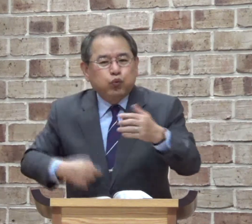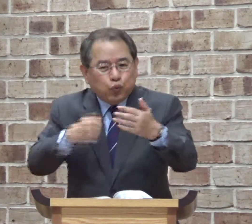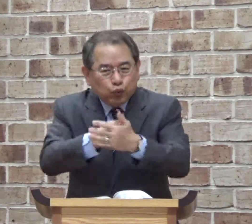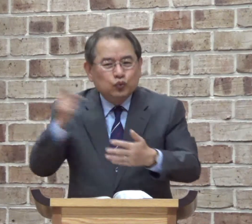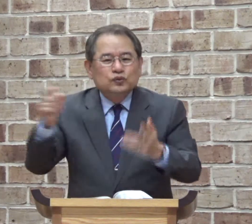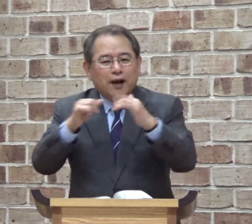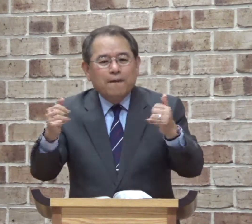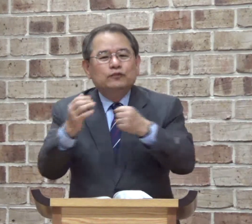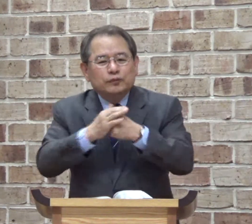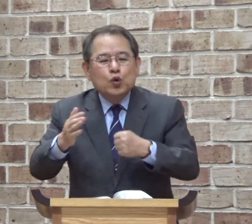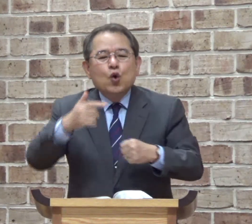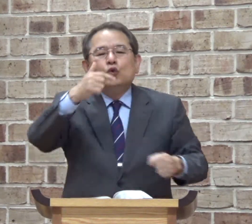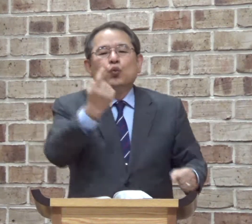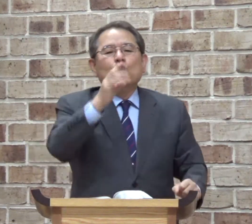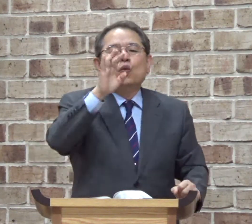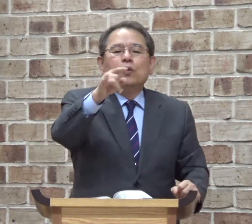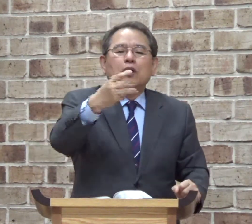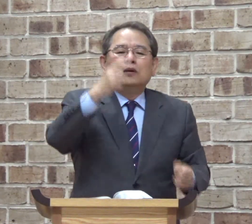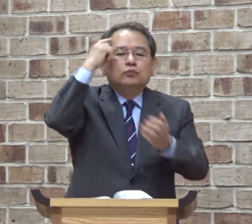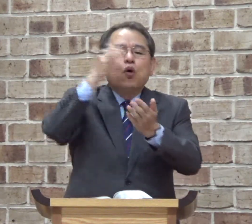그래서 노벨 평화상을 받았습니다.